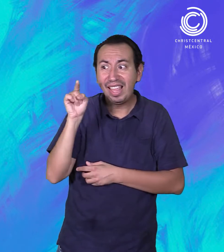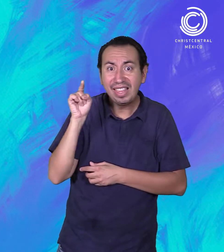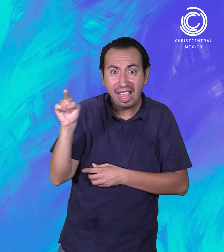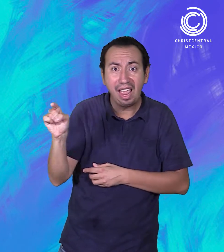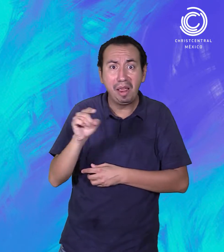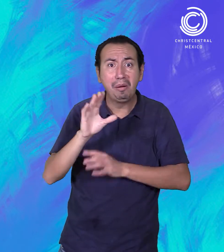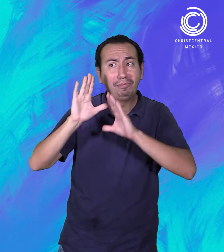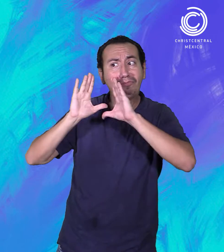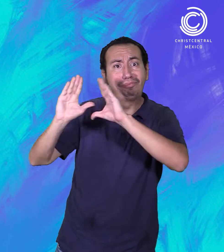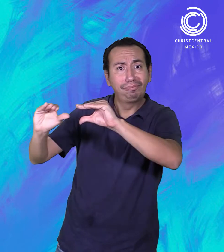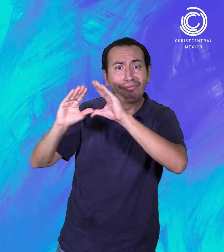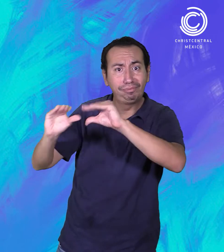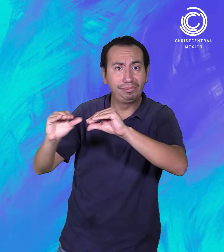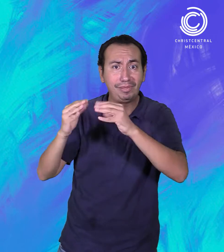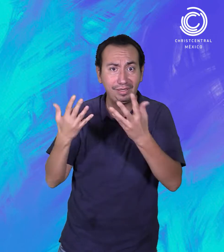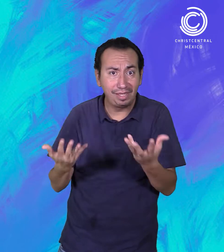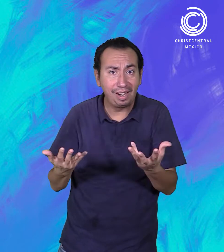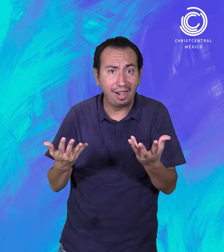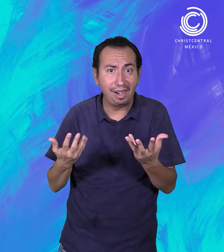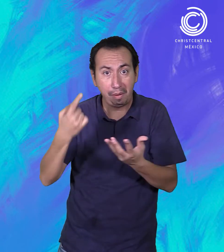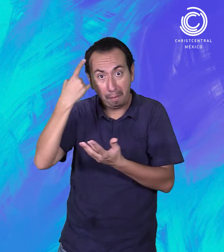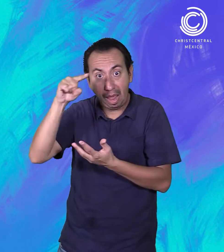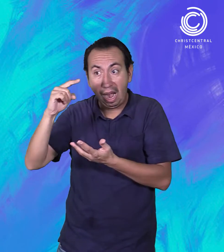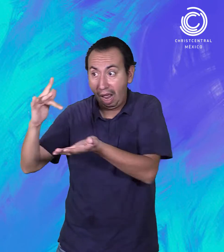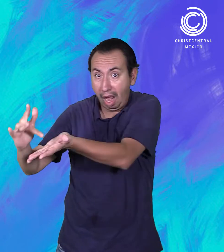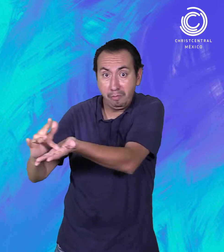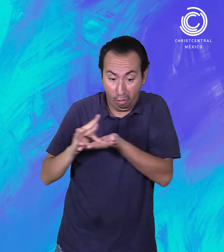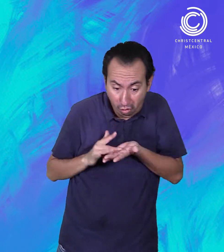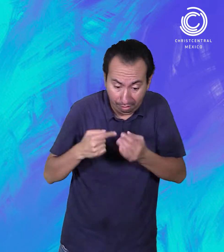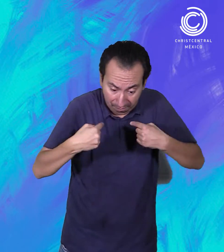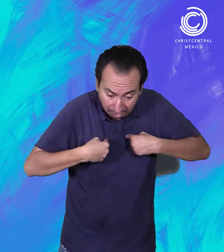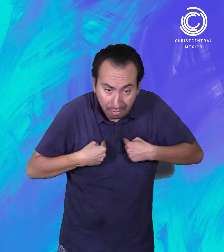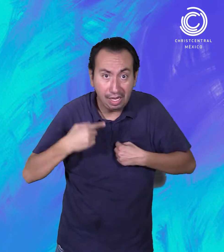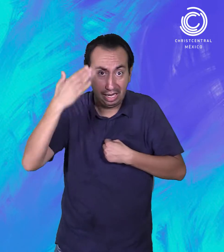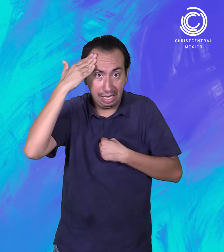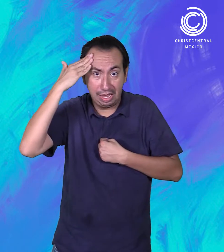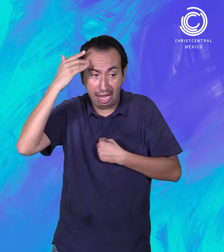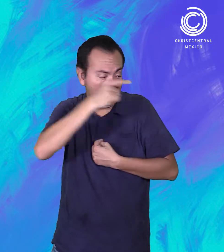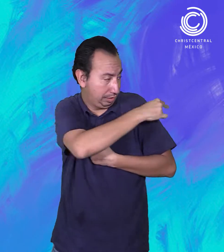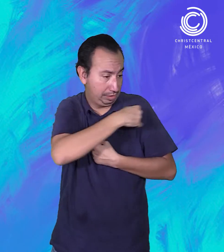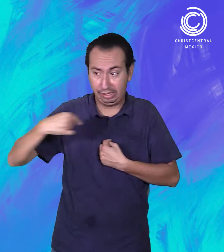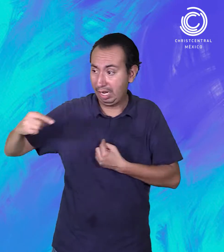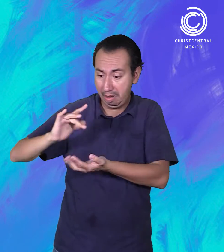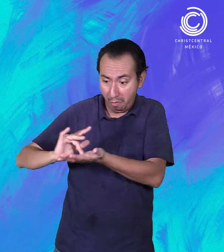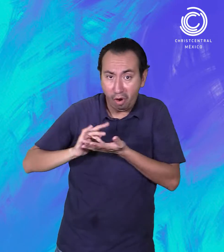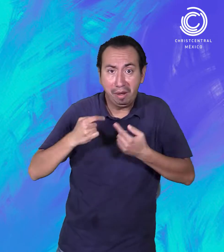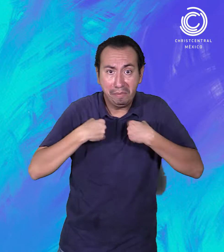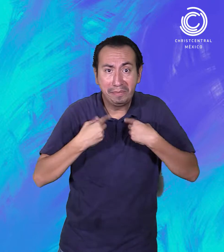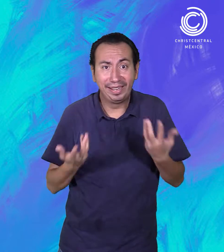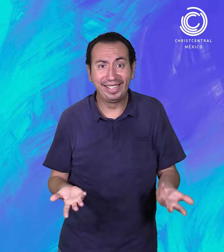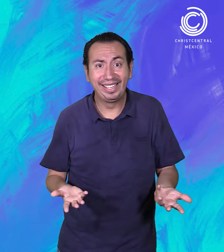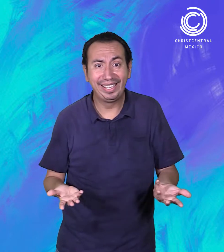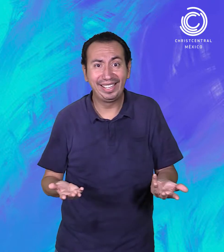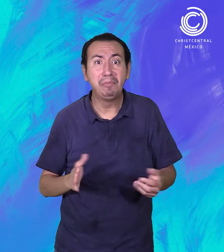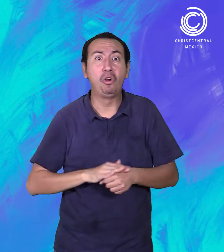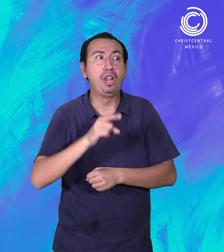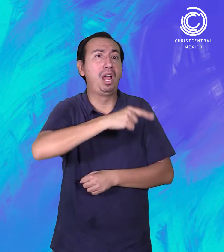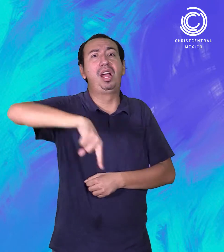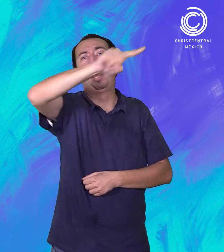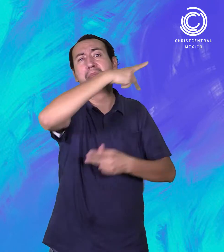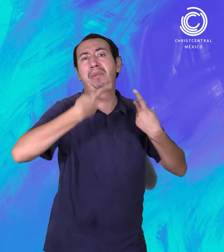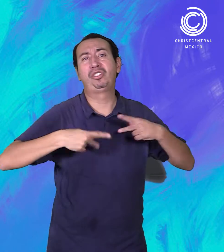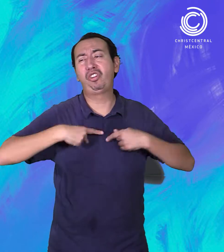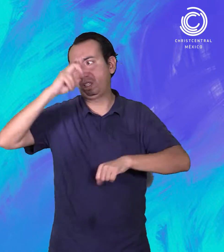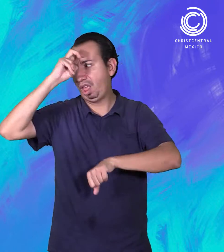capaces o capacitados para poderle apoyar a Moisés, para poder guiar al pueblo, ese pueblo que tanto se